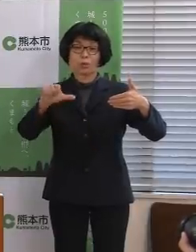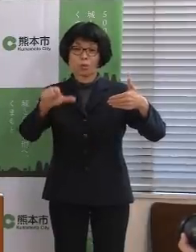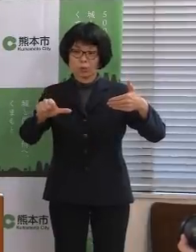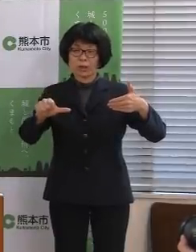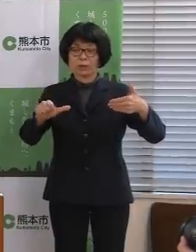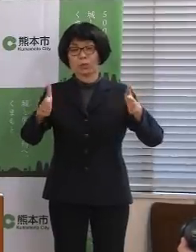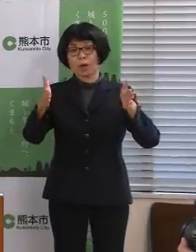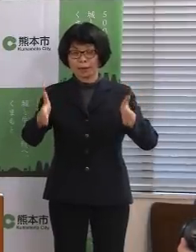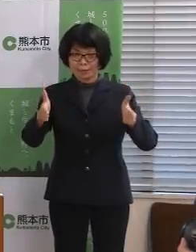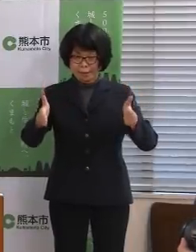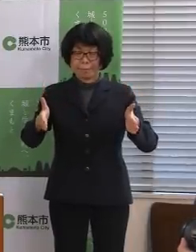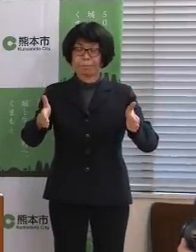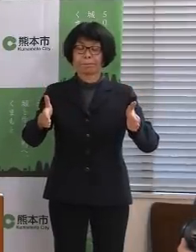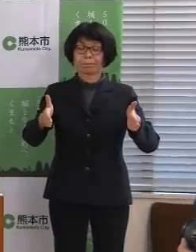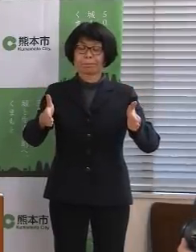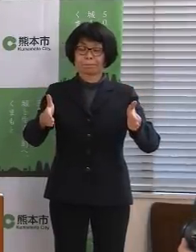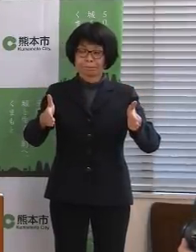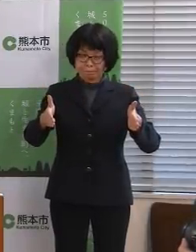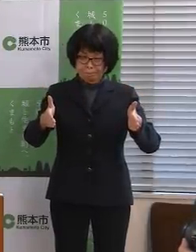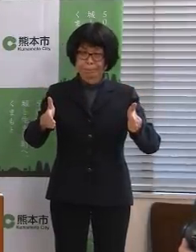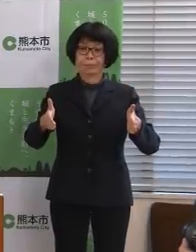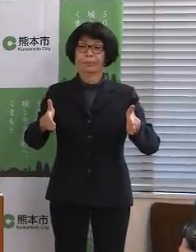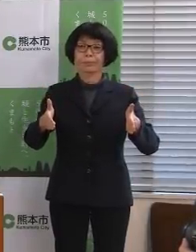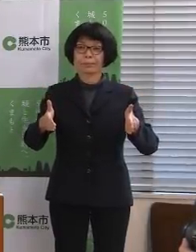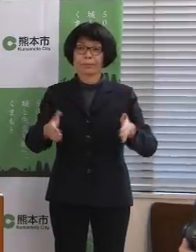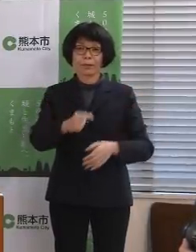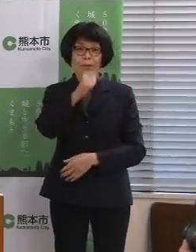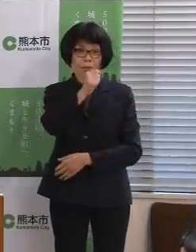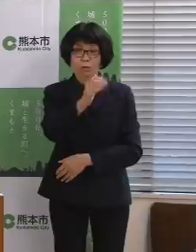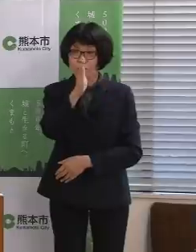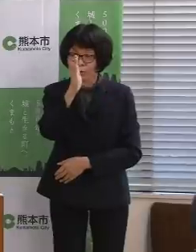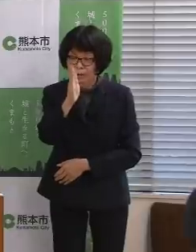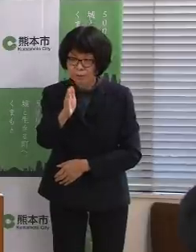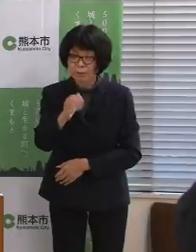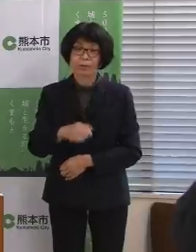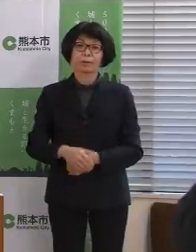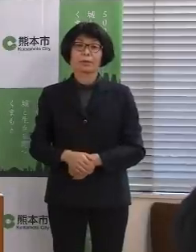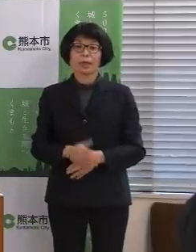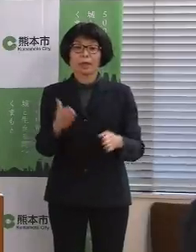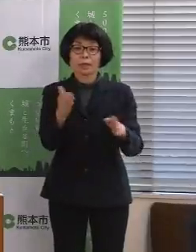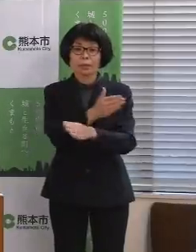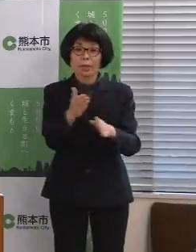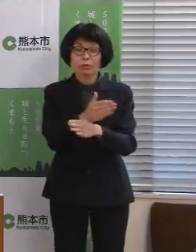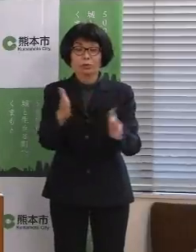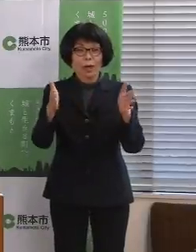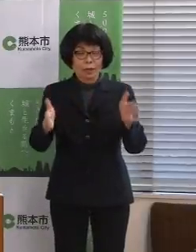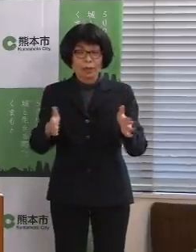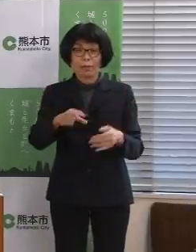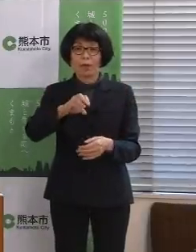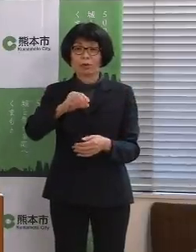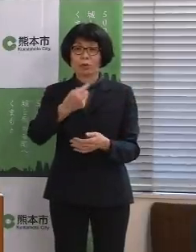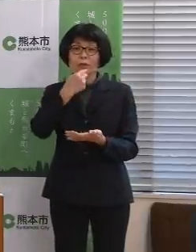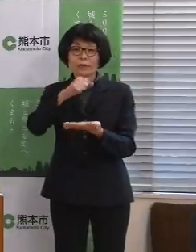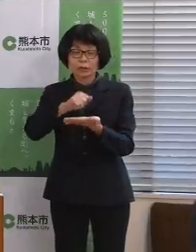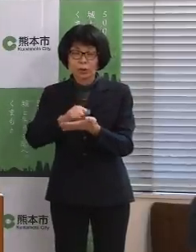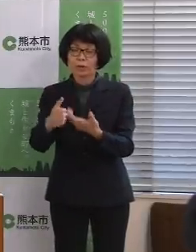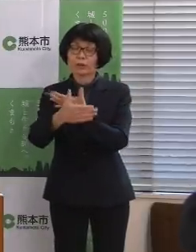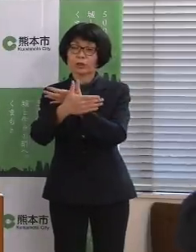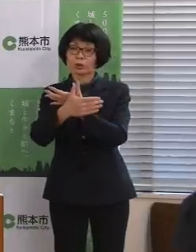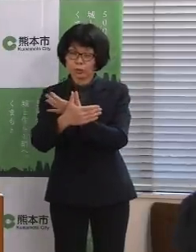ということになっておりますので、よろしくお願いします。で当面の間は土曜日曜祝